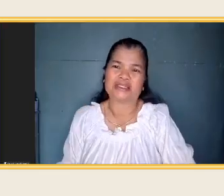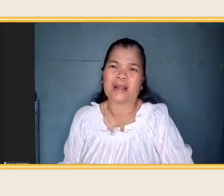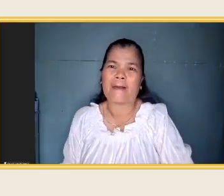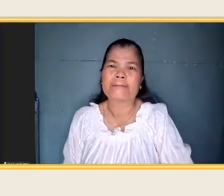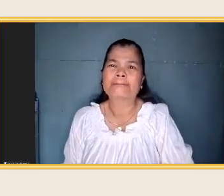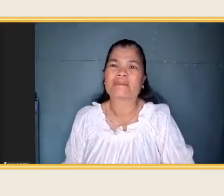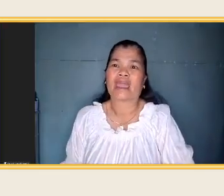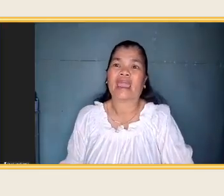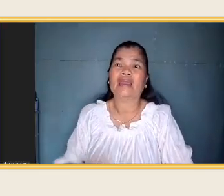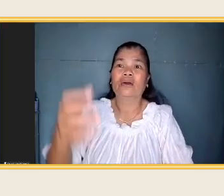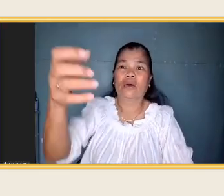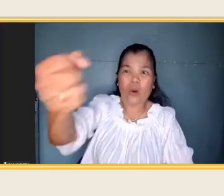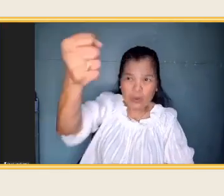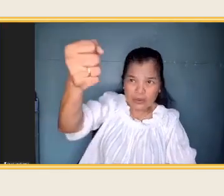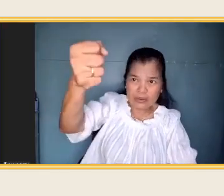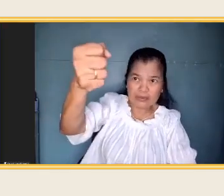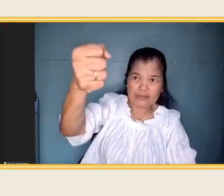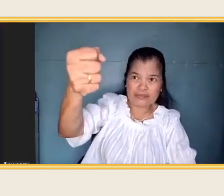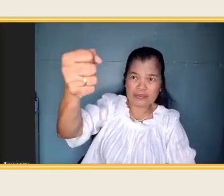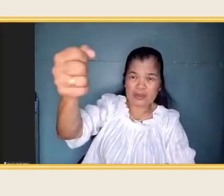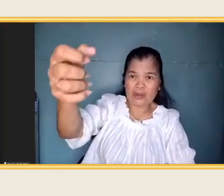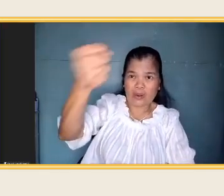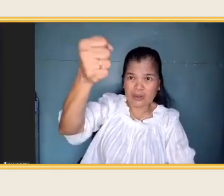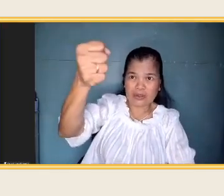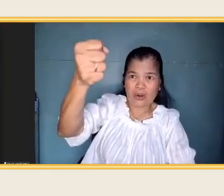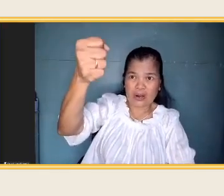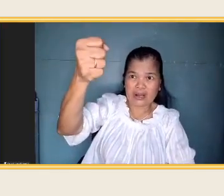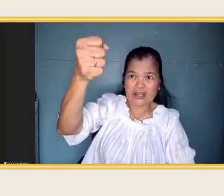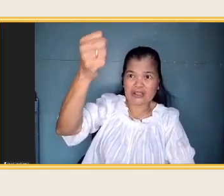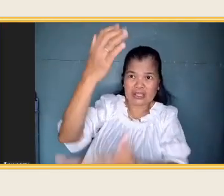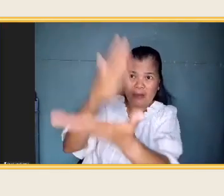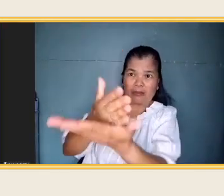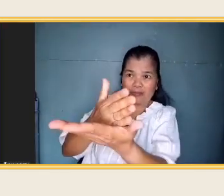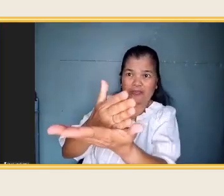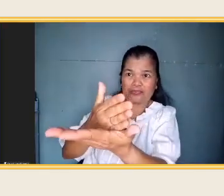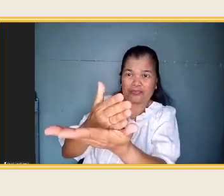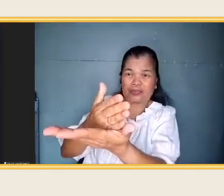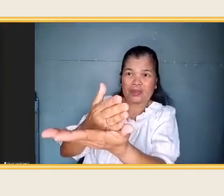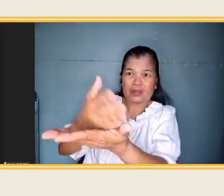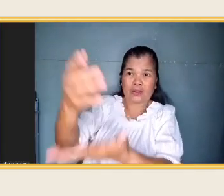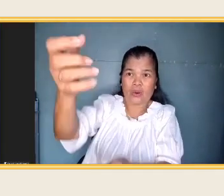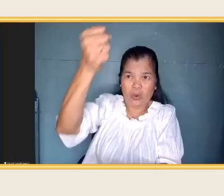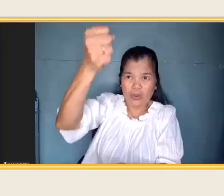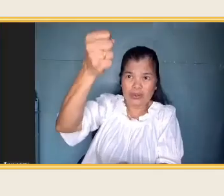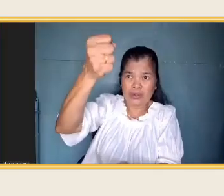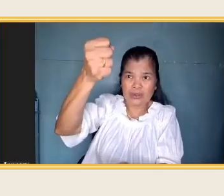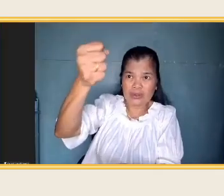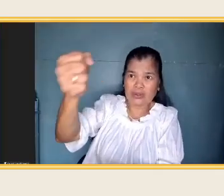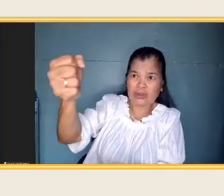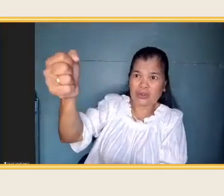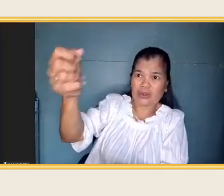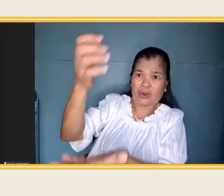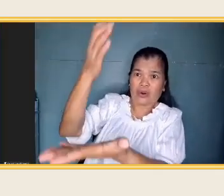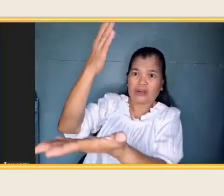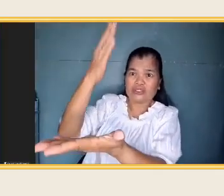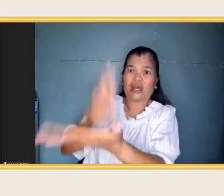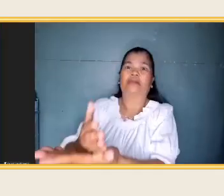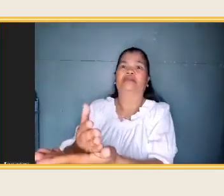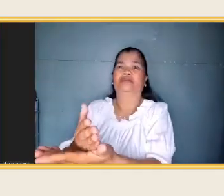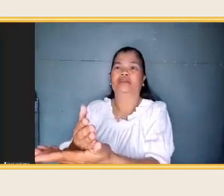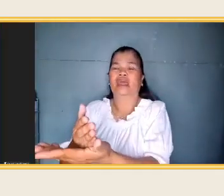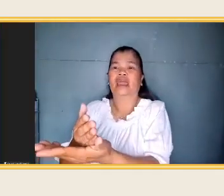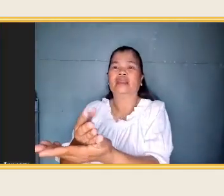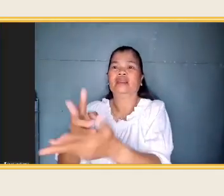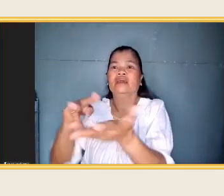Next, please. Okay, hold or stop. Hold or